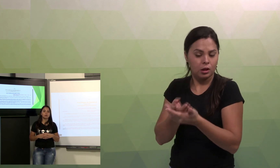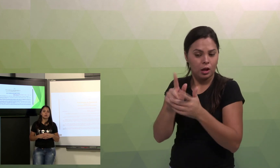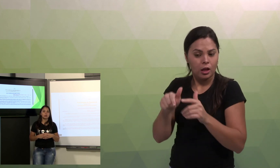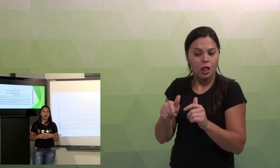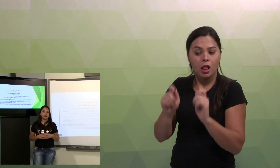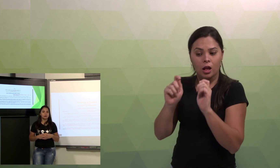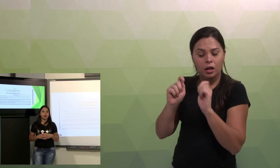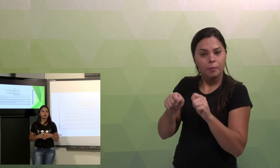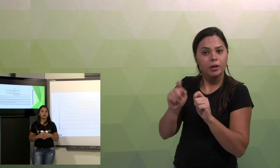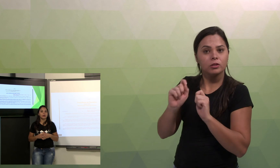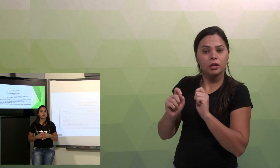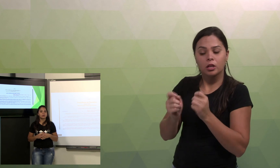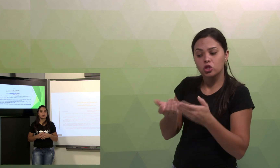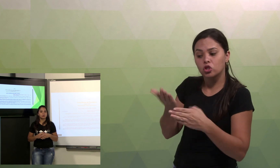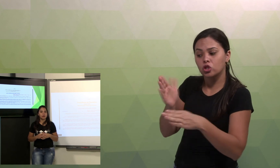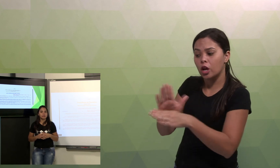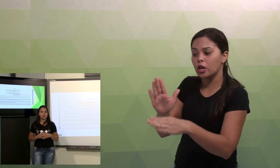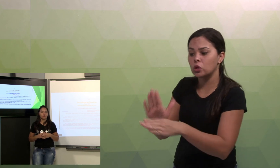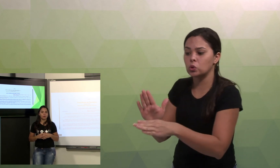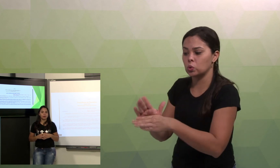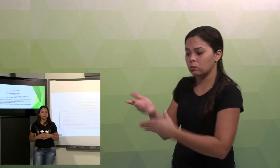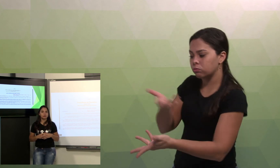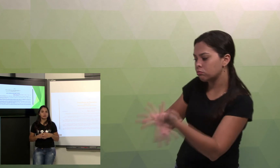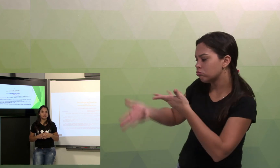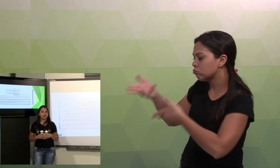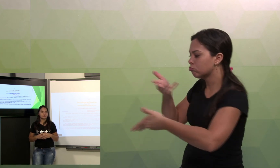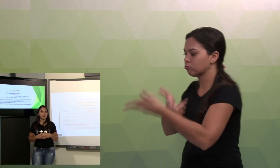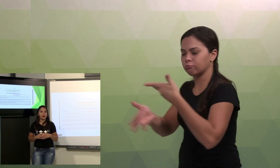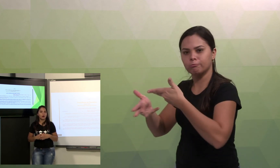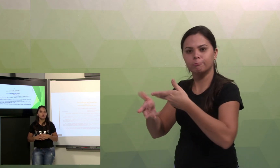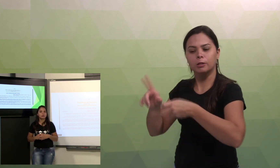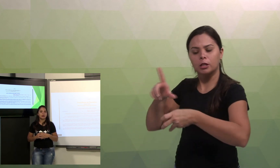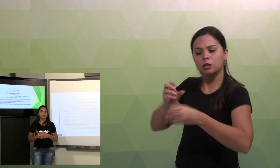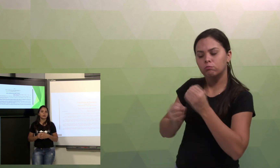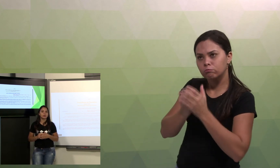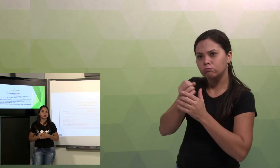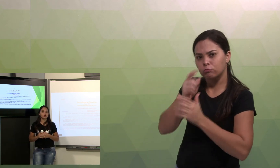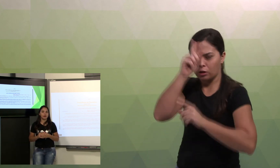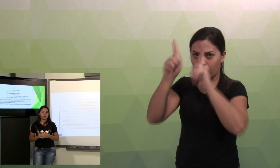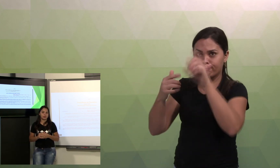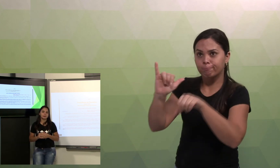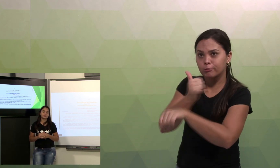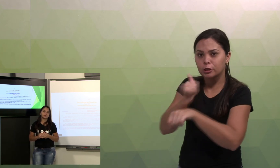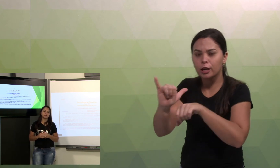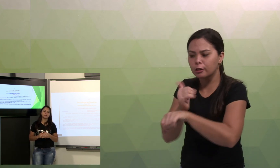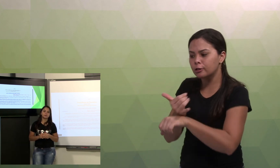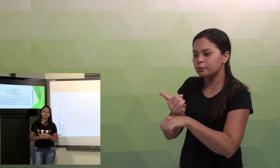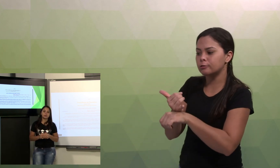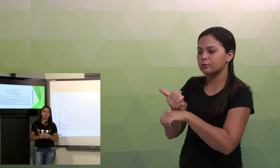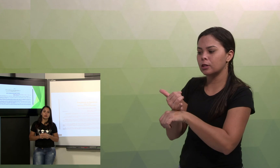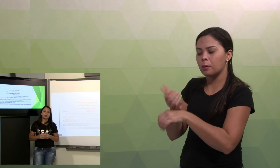possam auxiliá-los através do desenvolvimento de estratégias pedagógicas que atendam a essas diferenças.